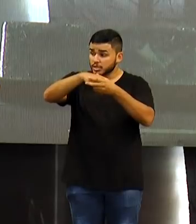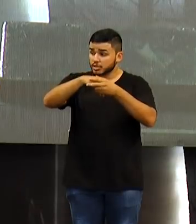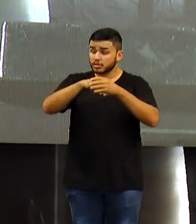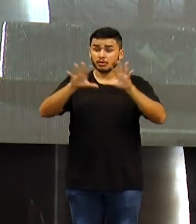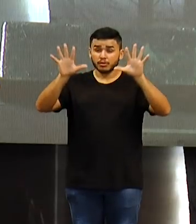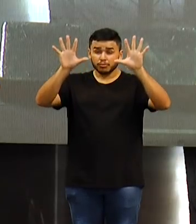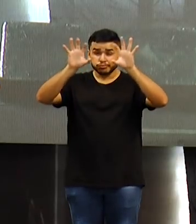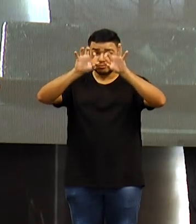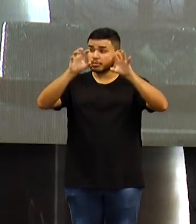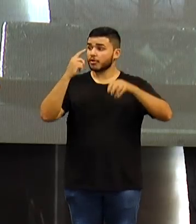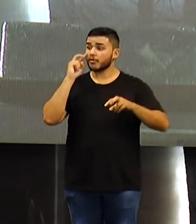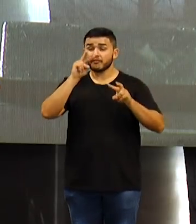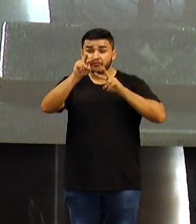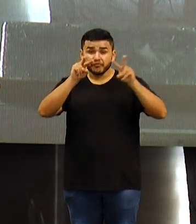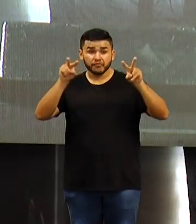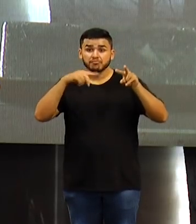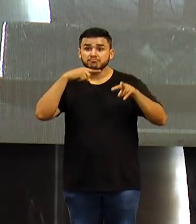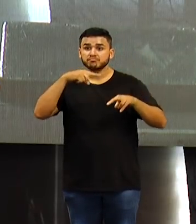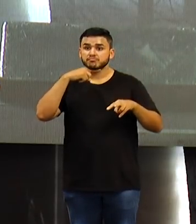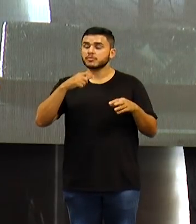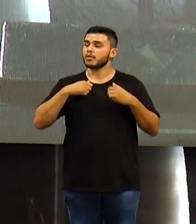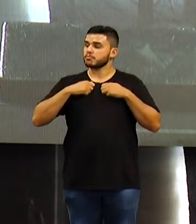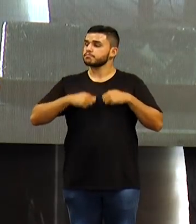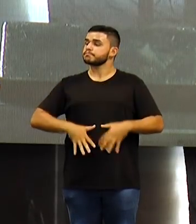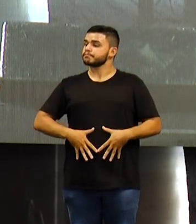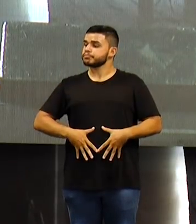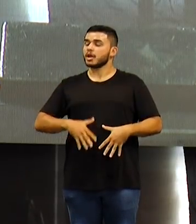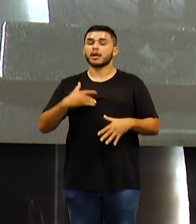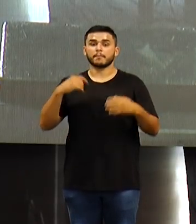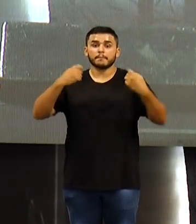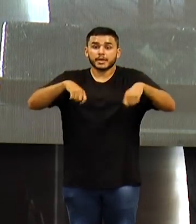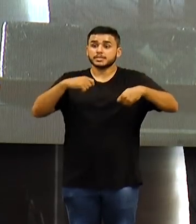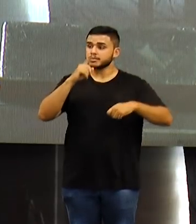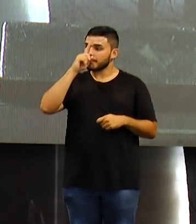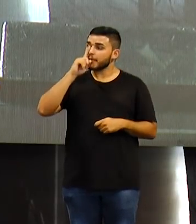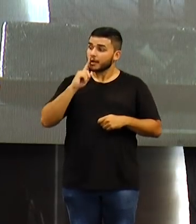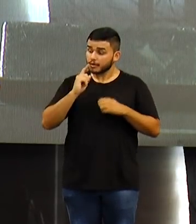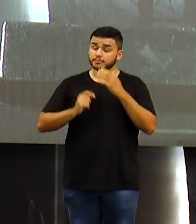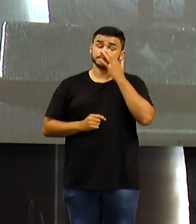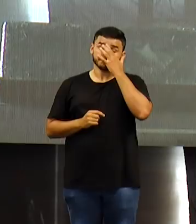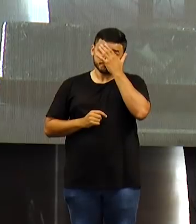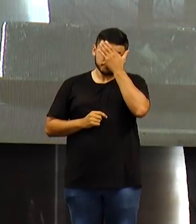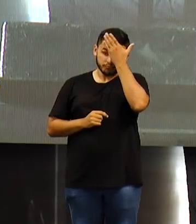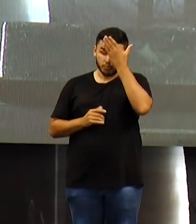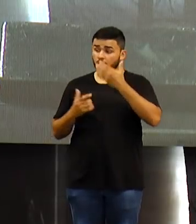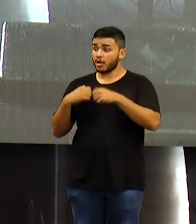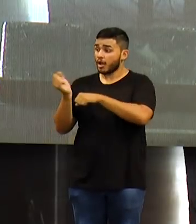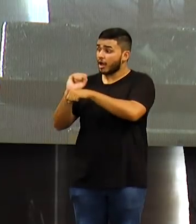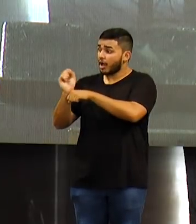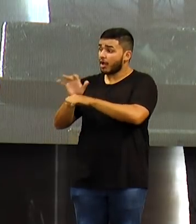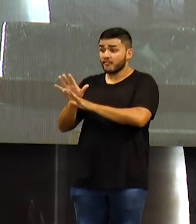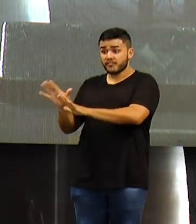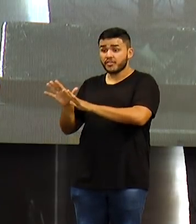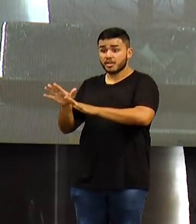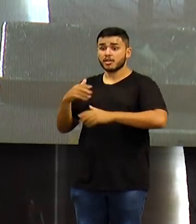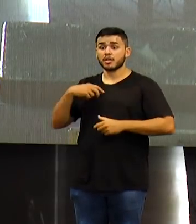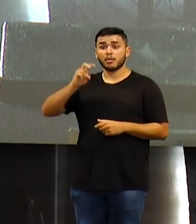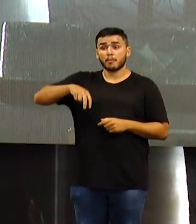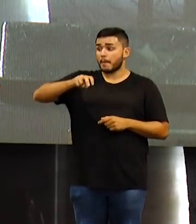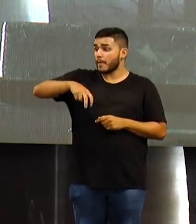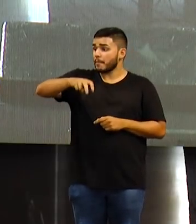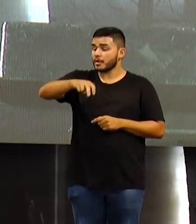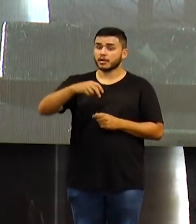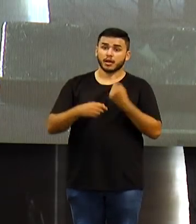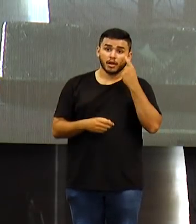a visibilidade. Então, muitas pessoas, muitas vezes, são obrigadas a deixar os seus carros diante desses